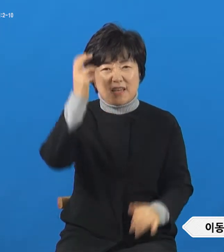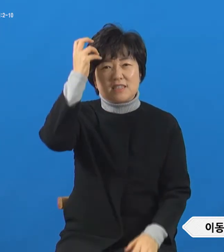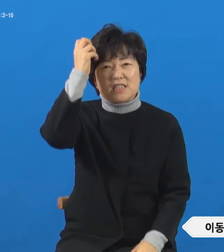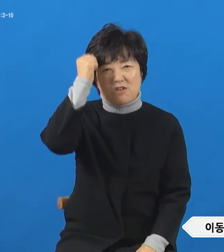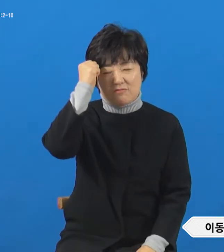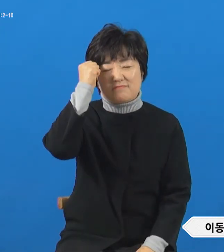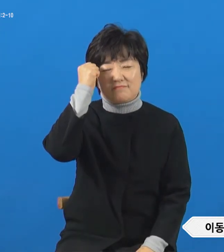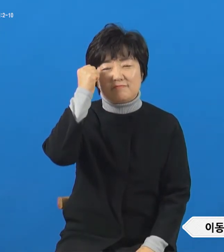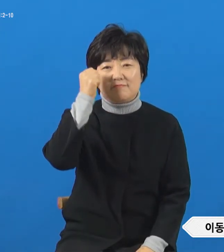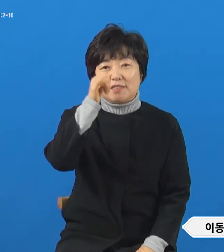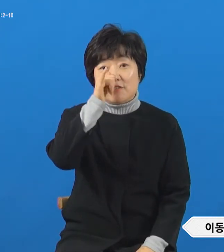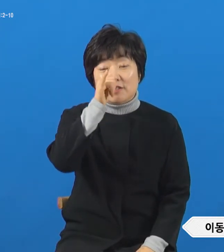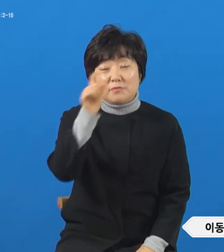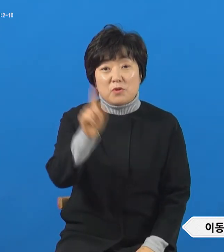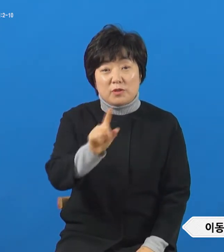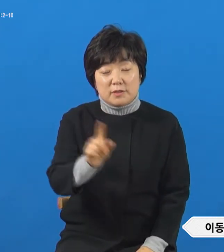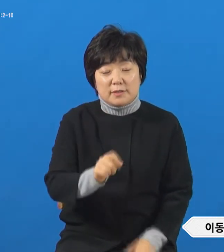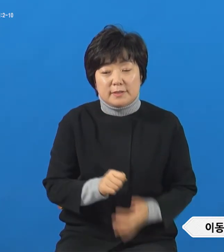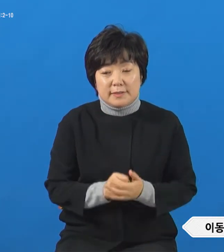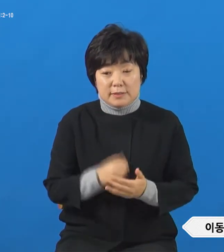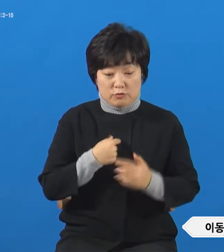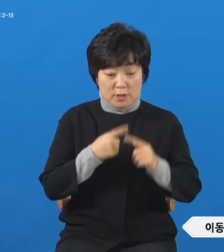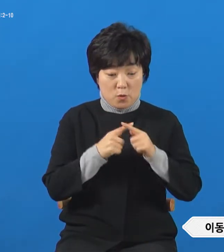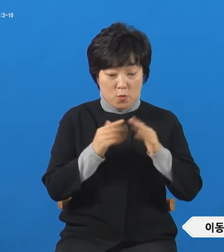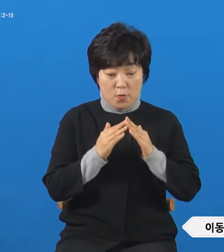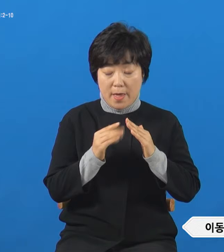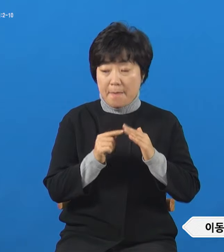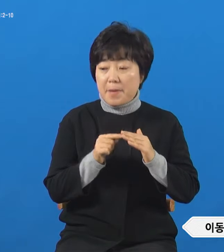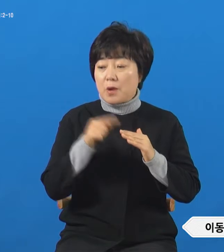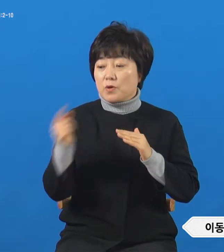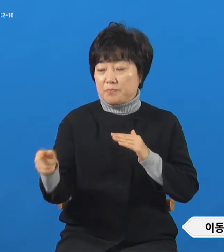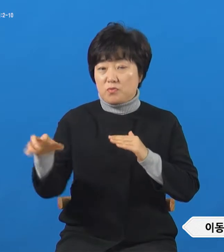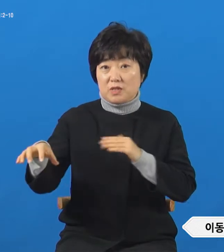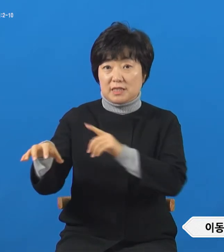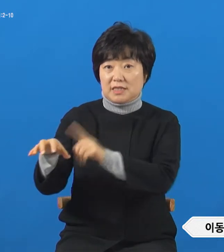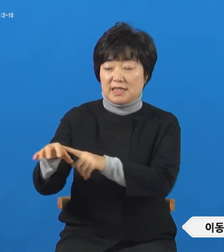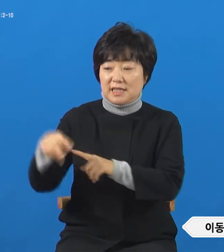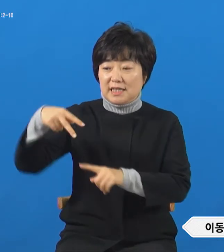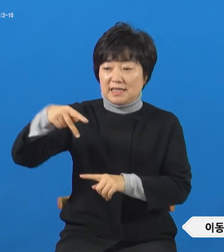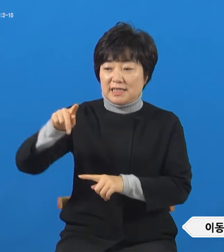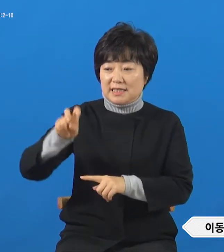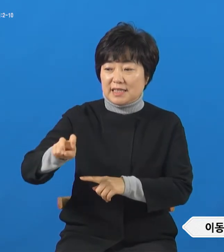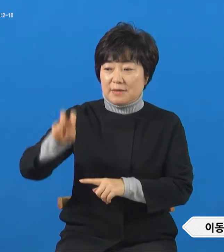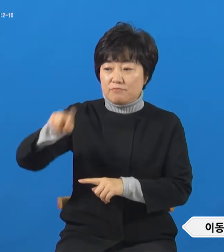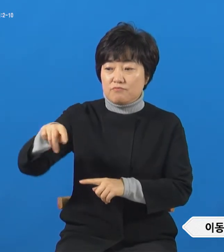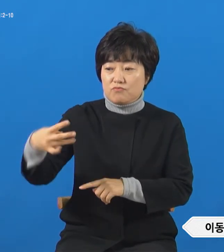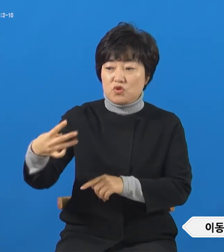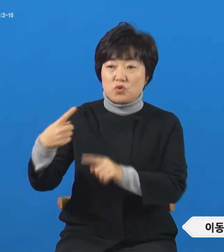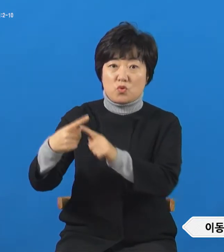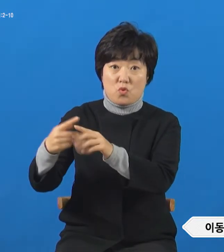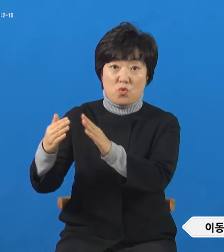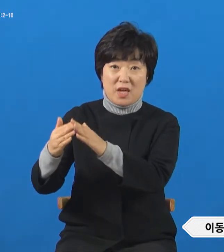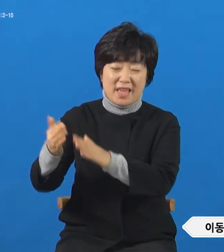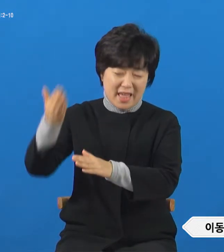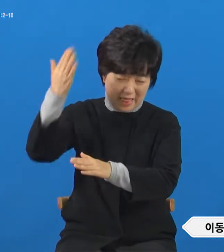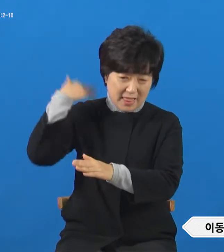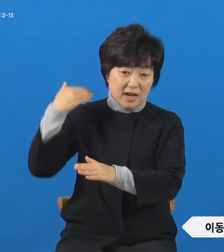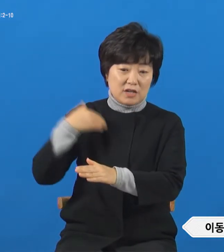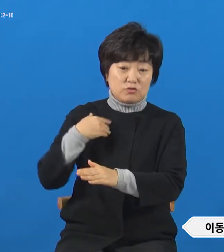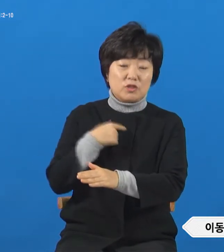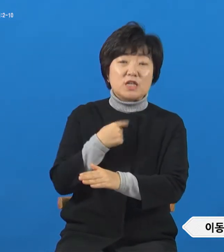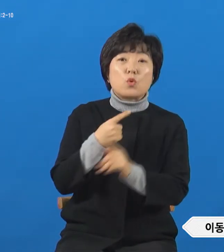것입니다. 우리 교회 바로 이웃에 있는 샘물교회, 샘물교회는 사실은 우리가 쓰던 장소에